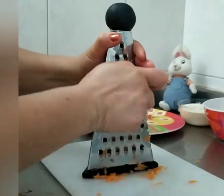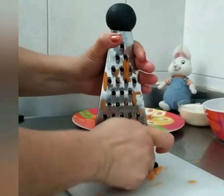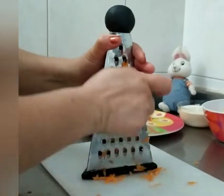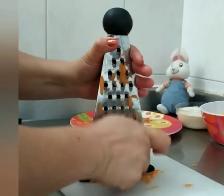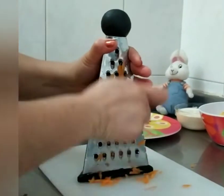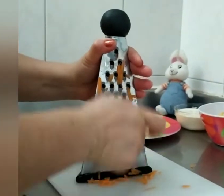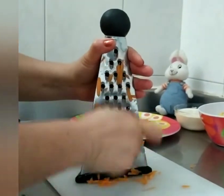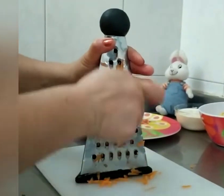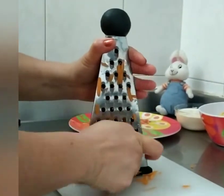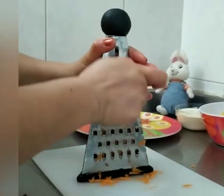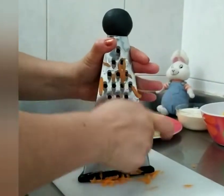Así queda.